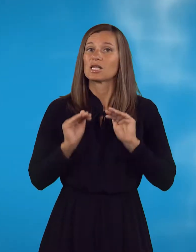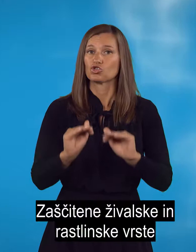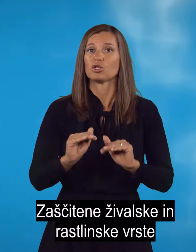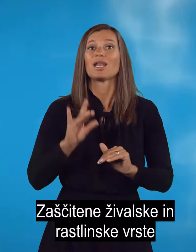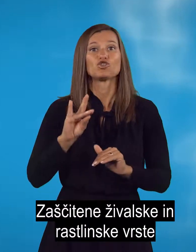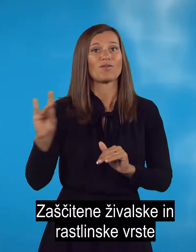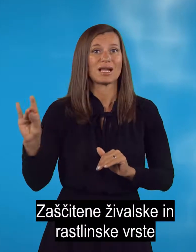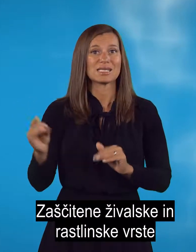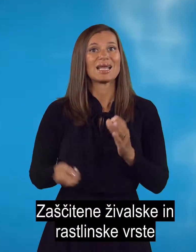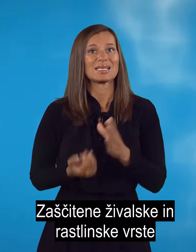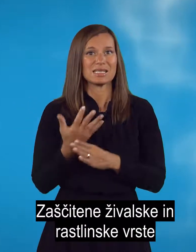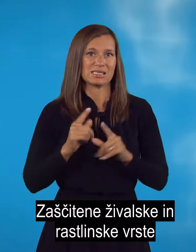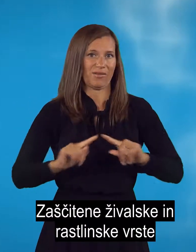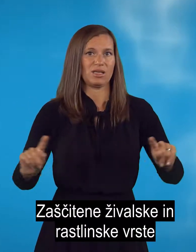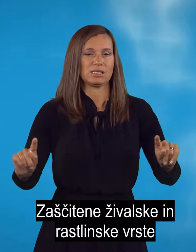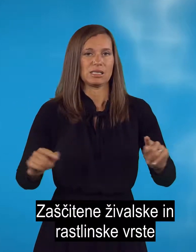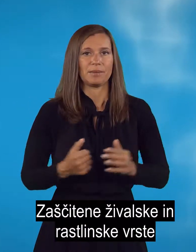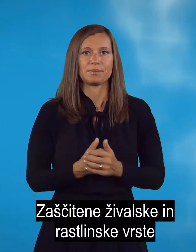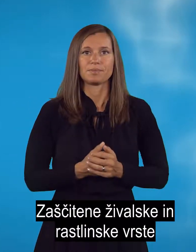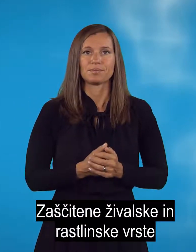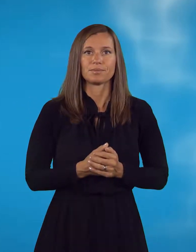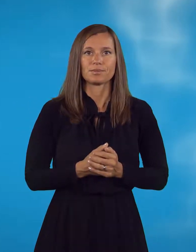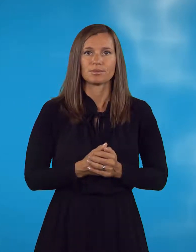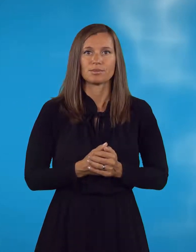Zaščitene živalske in rastlinske vrste.